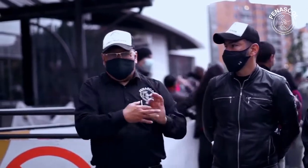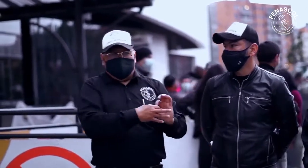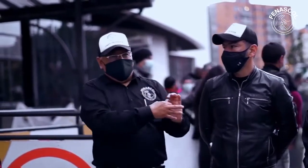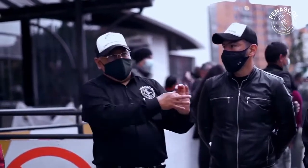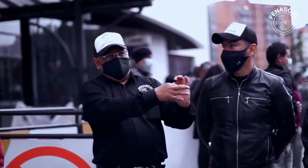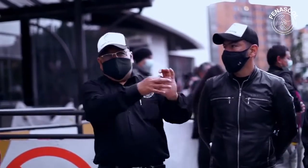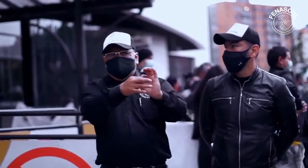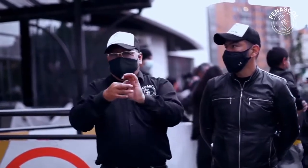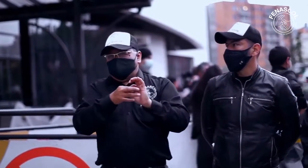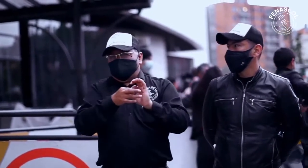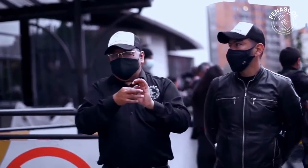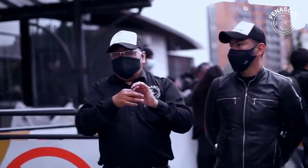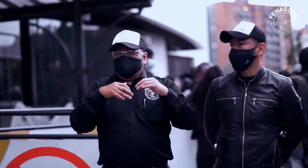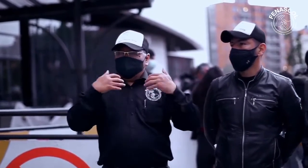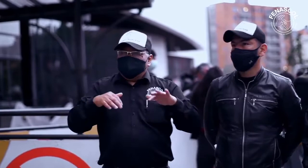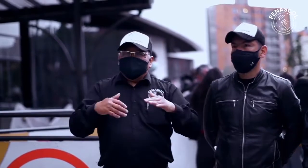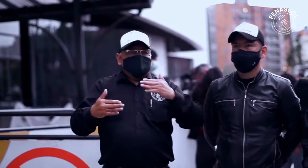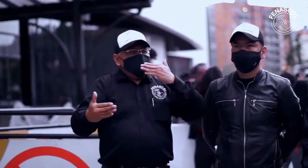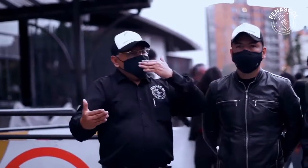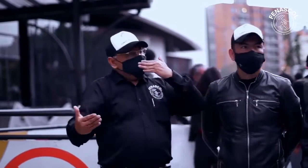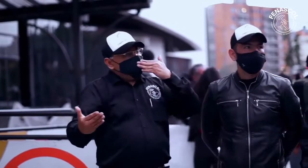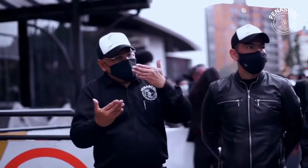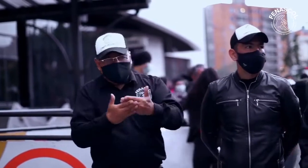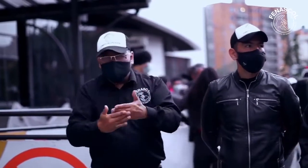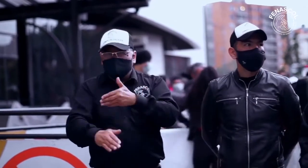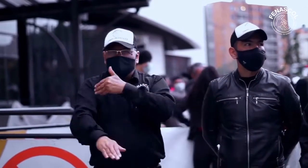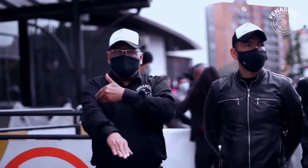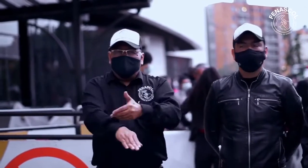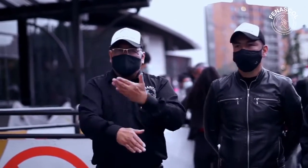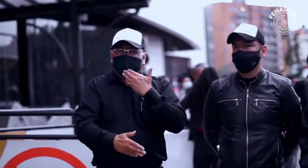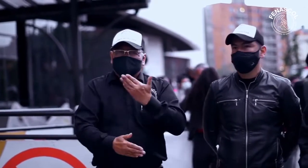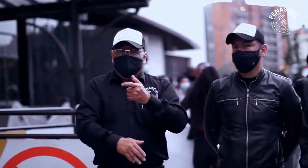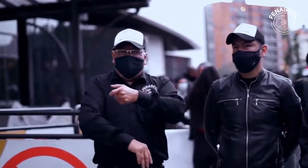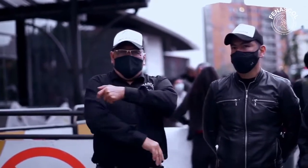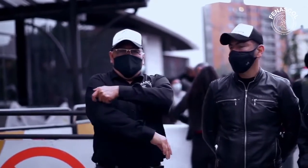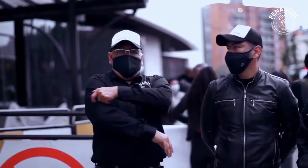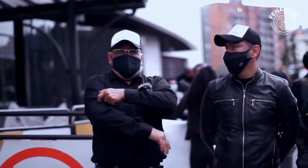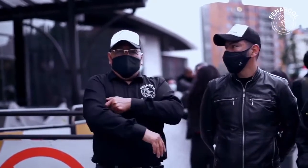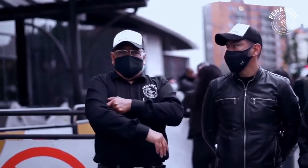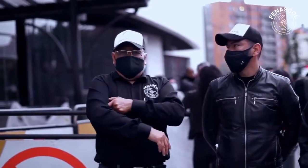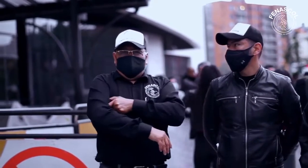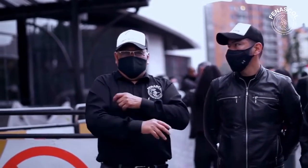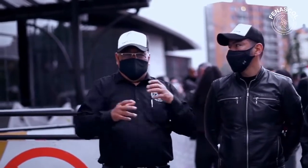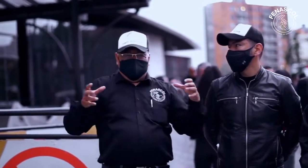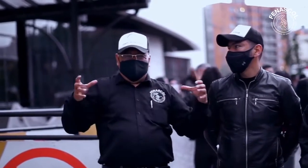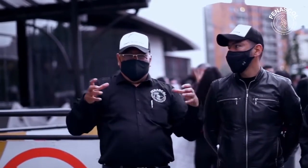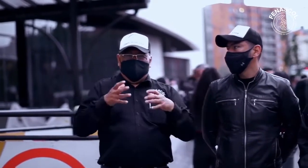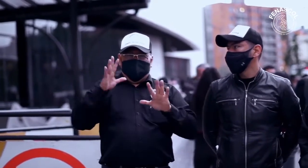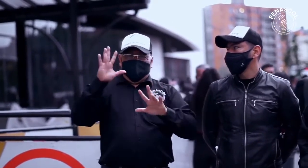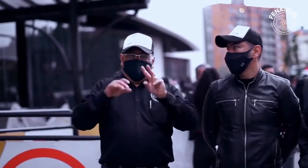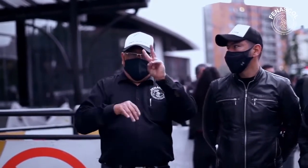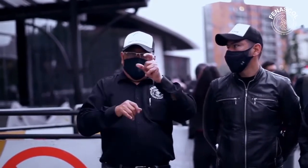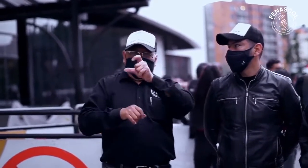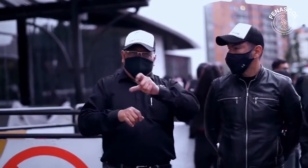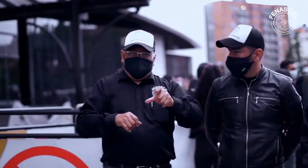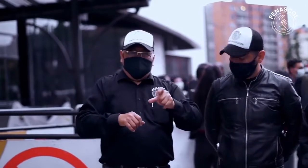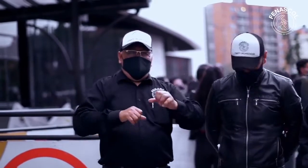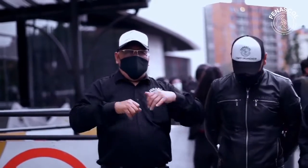Mantengámonos unidos como comunidad sorda en todo el país. Millones de gracias al comité organizador, a las